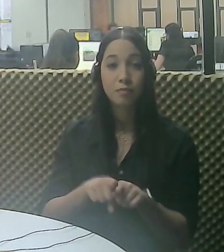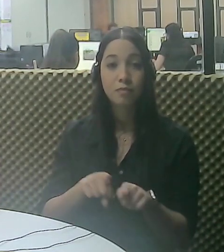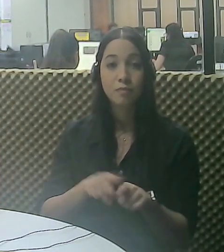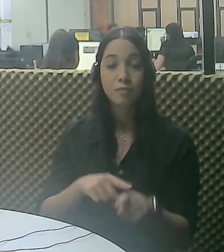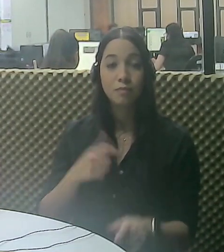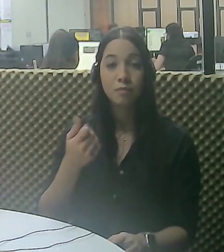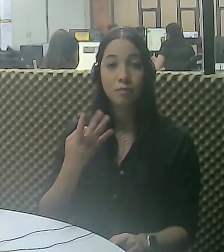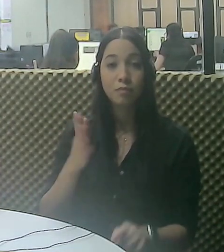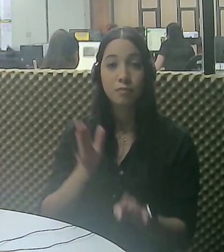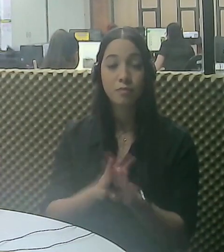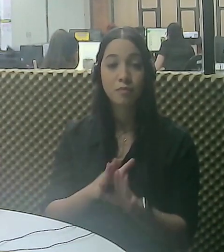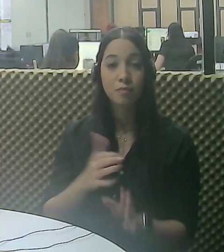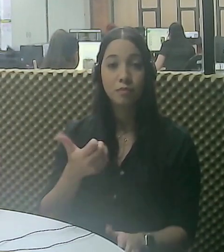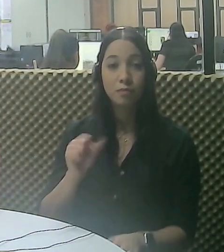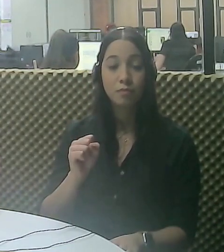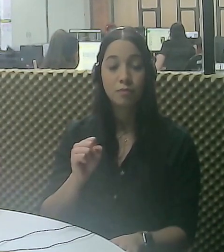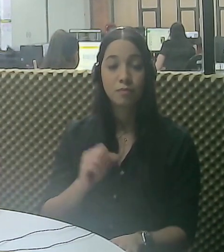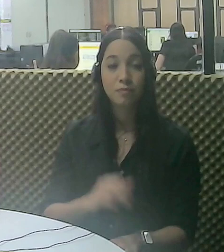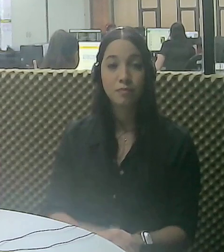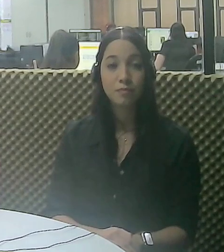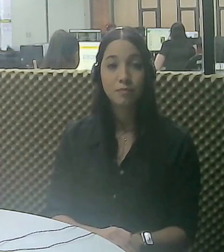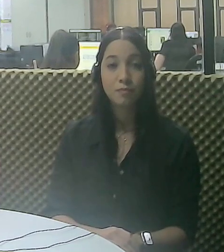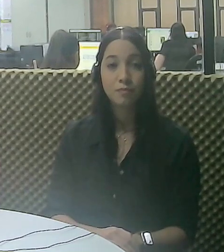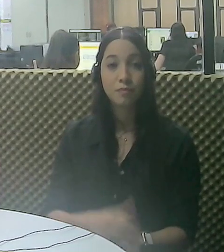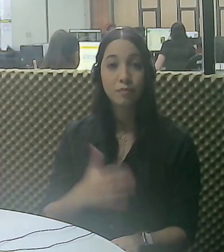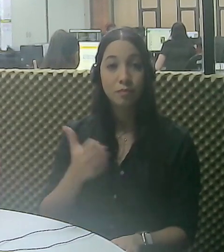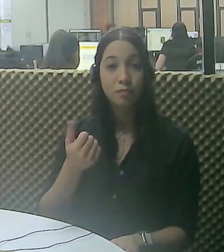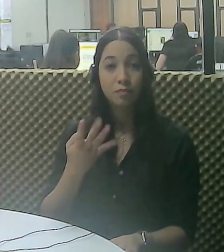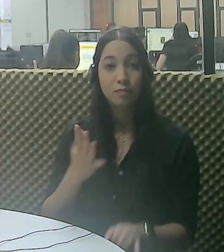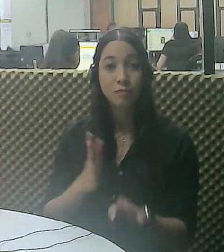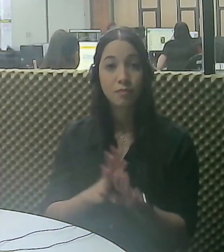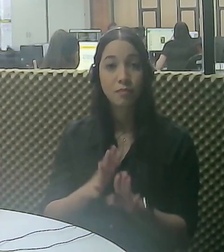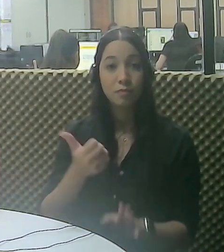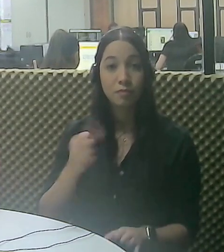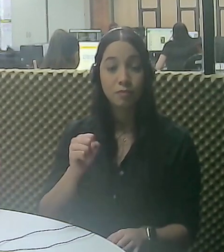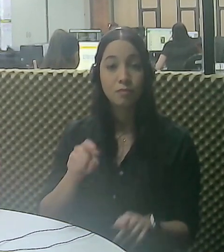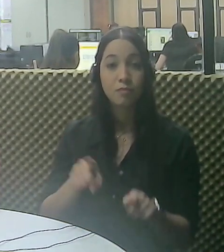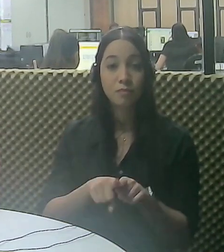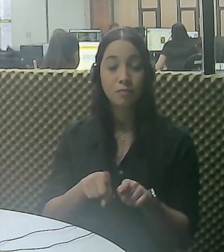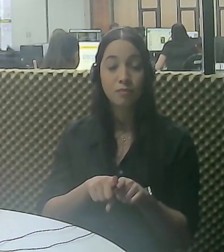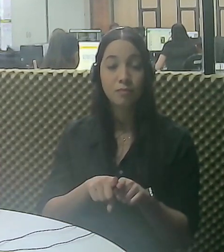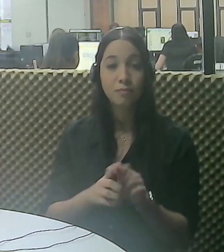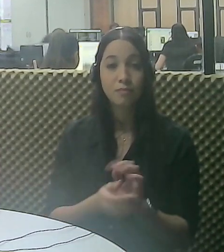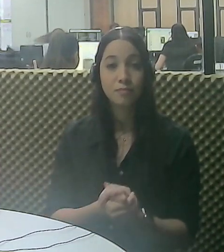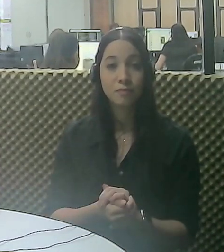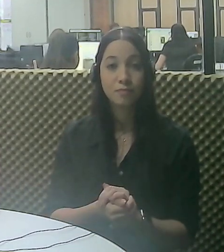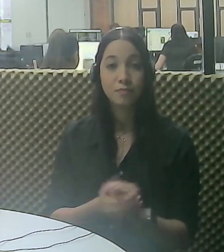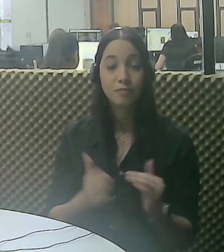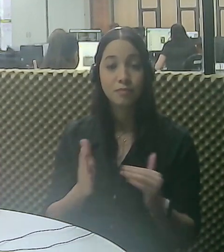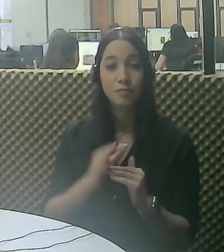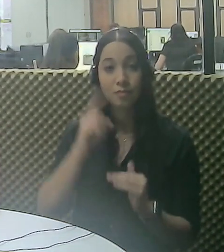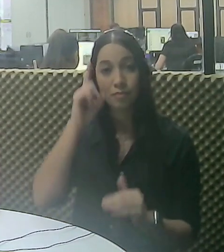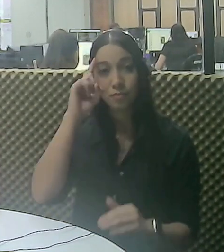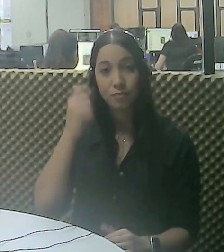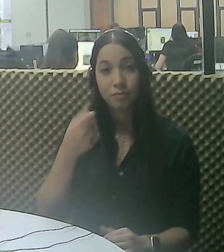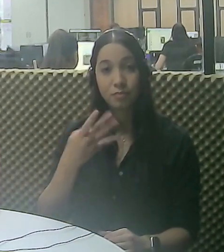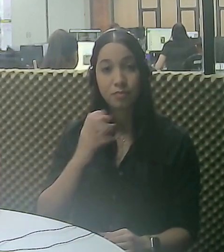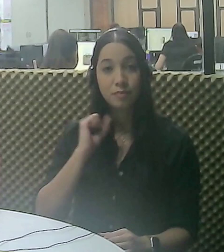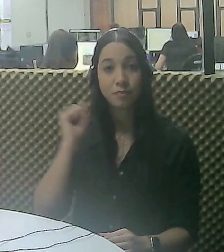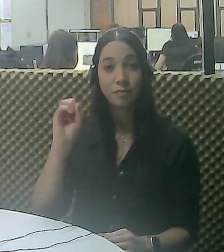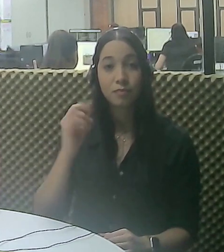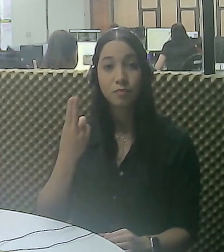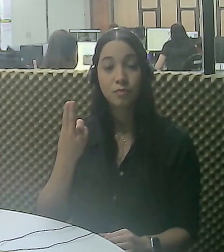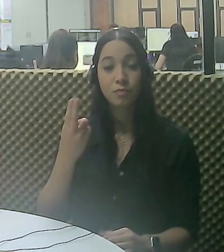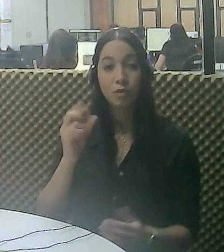das 2 às 18 horas. Das 2 da tarde às 6 da tarde às 18 horas. Até o dia 14 de abril ou até